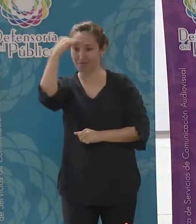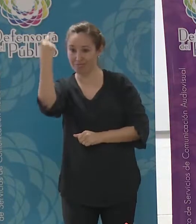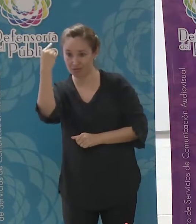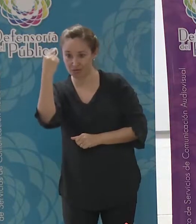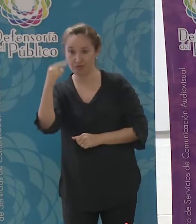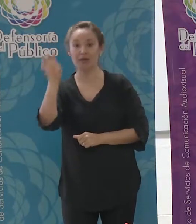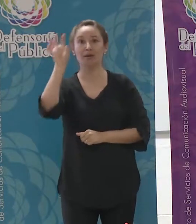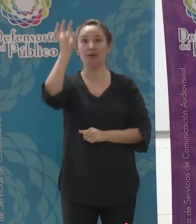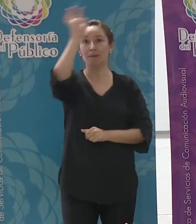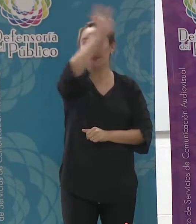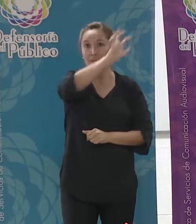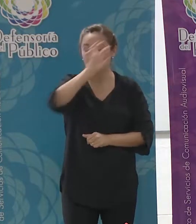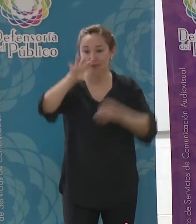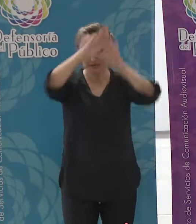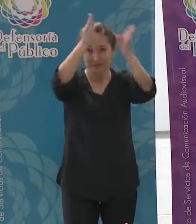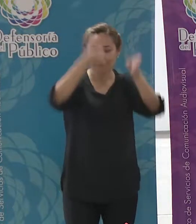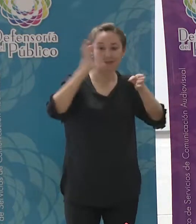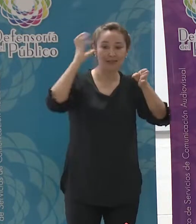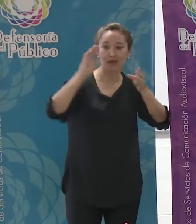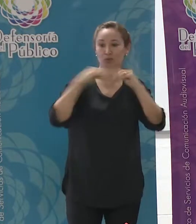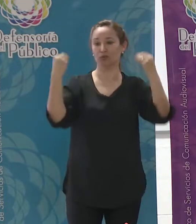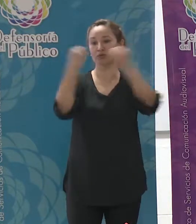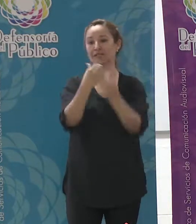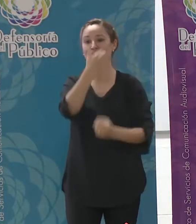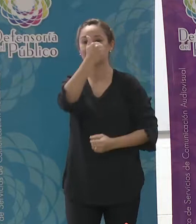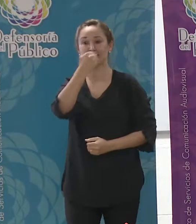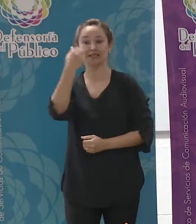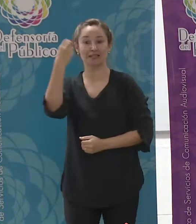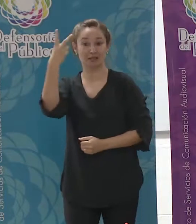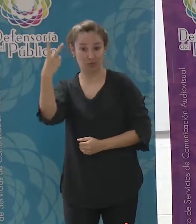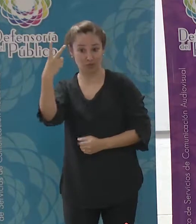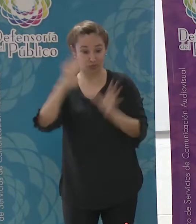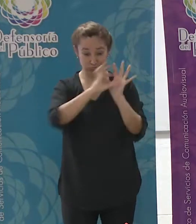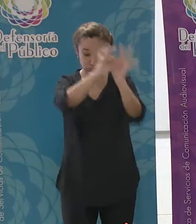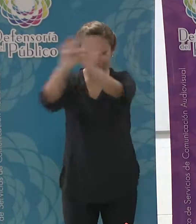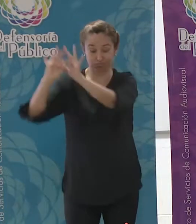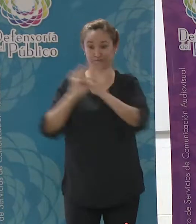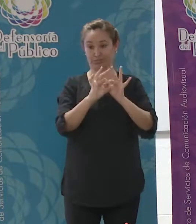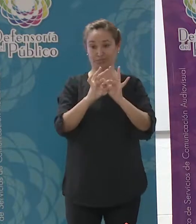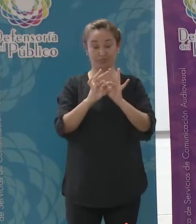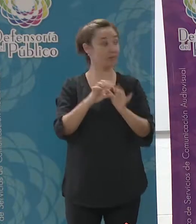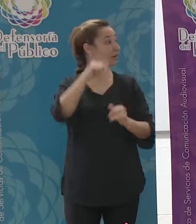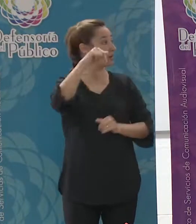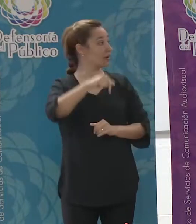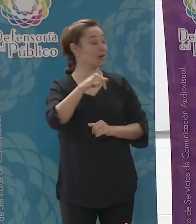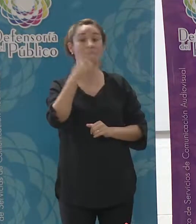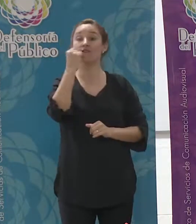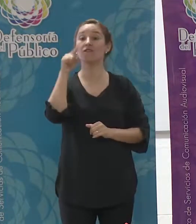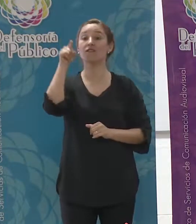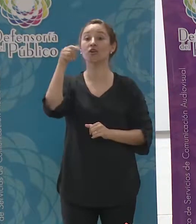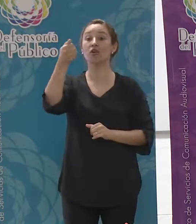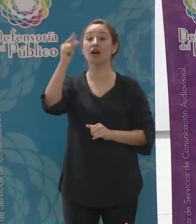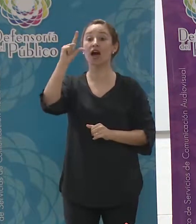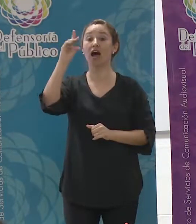a 62 radios universitarias de todo el país. Me acompaña también en este espacio Aldo Rotman,